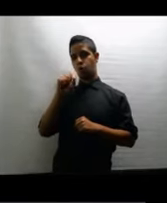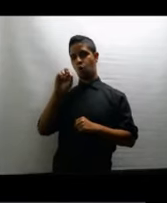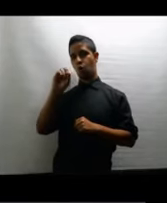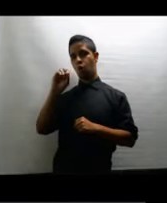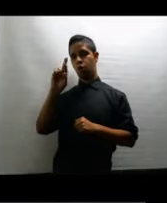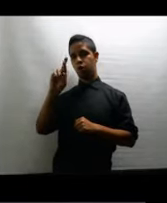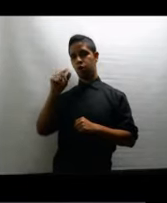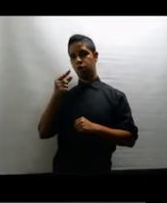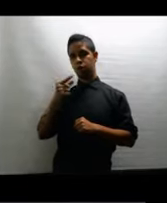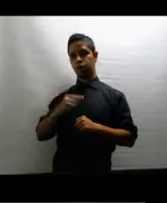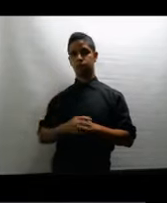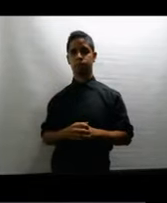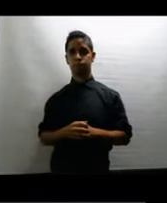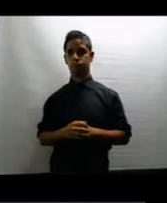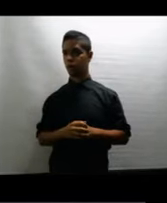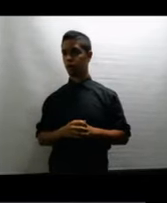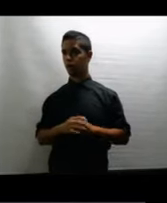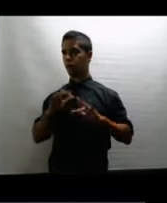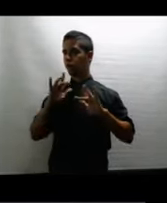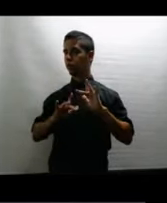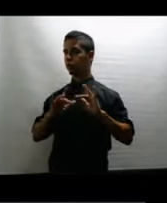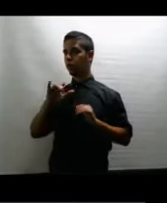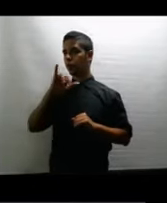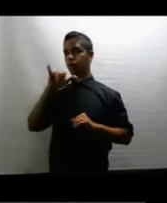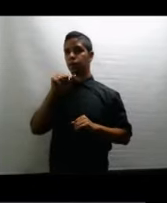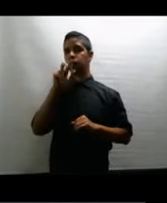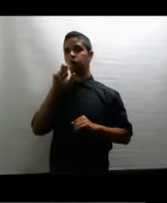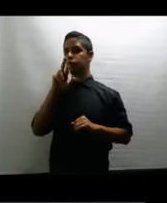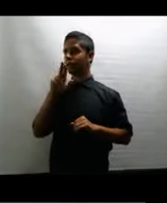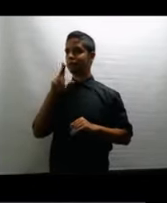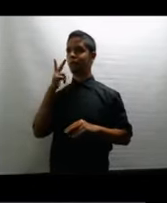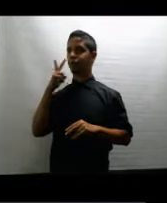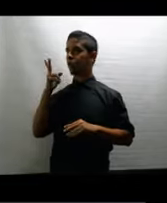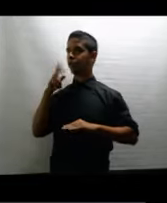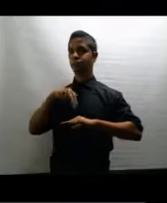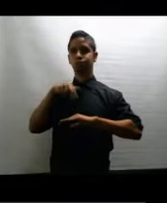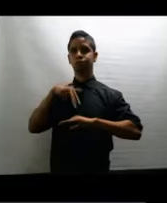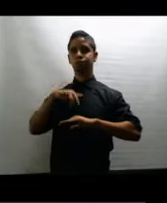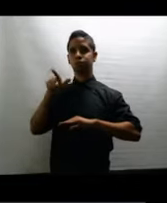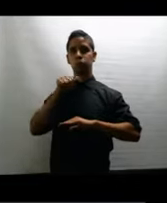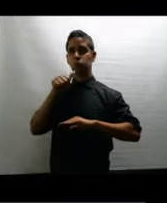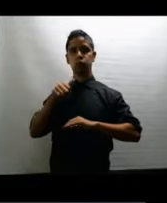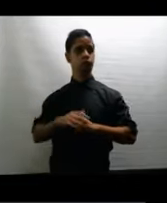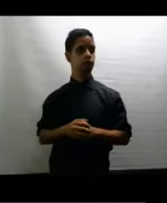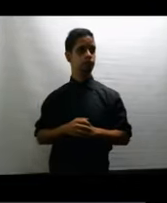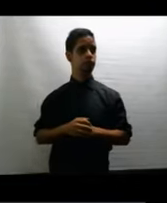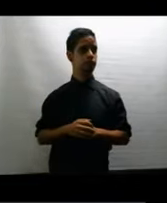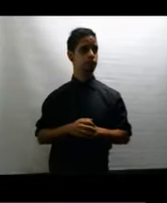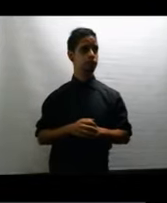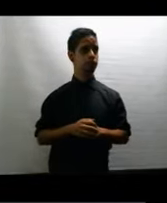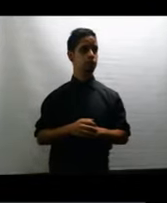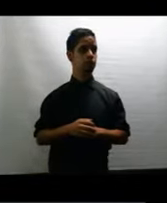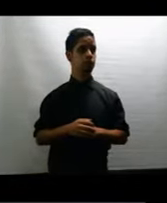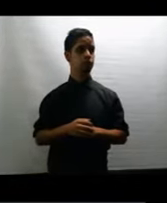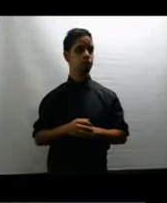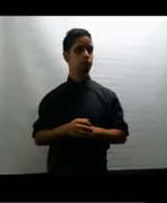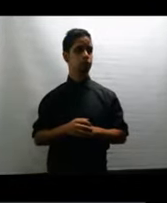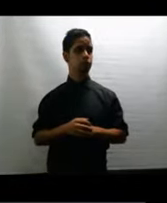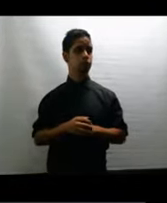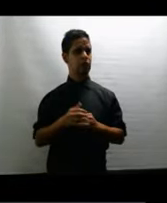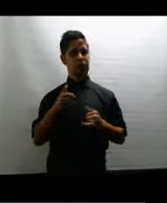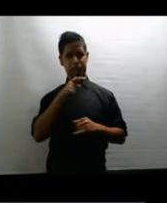prpop.org. Y ahí nos falta Javier, porque de momento y ahí no brincó el gigante. Y ven a Javier Santiago, que está haciendo lenguaje de